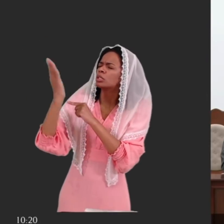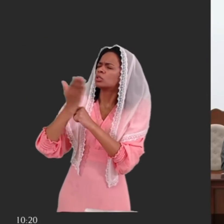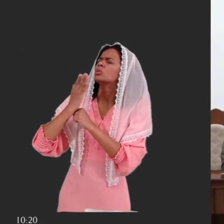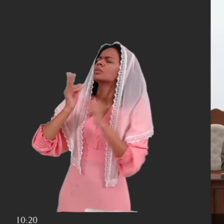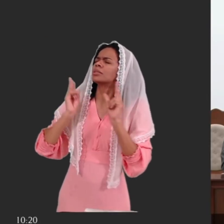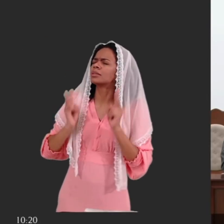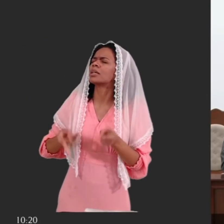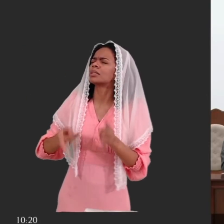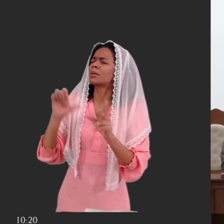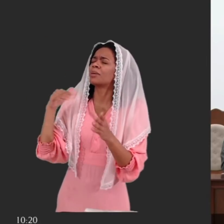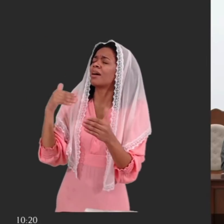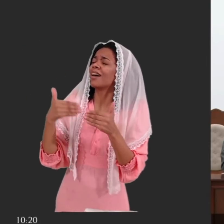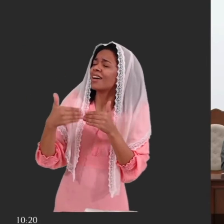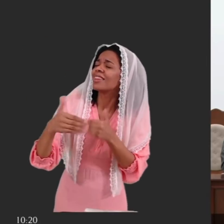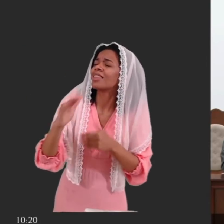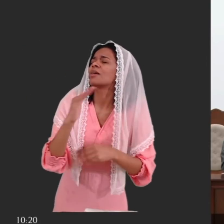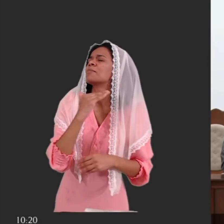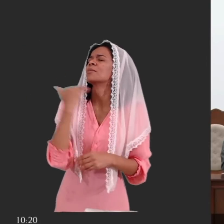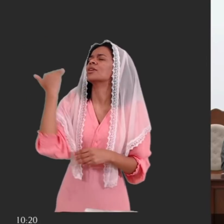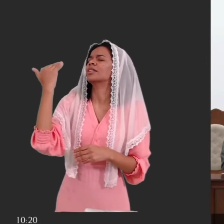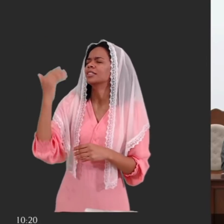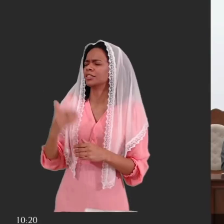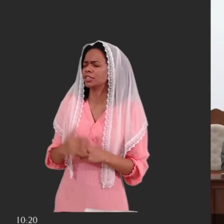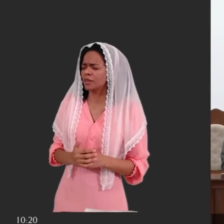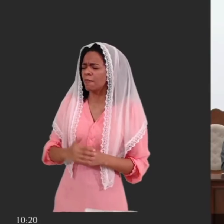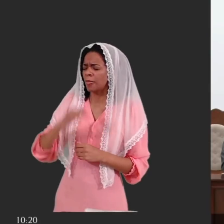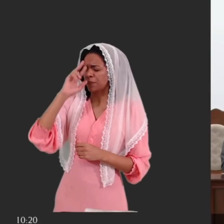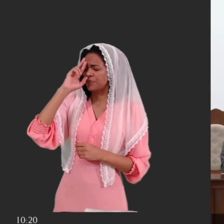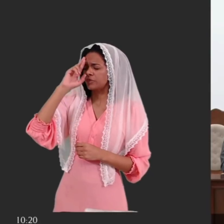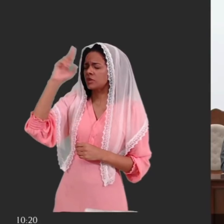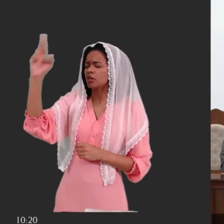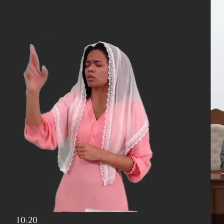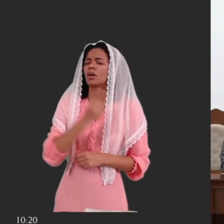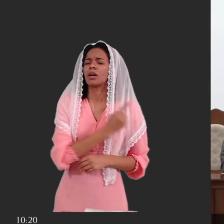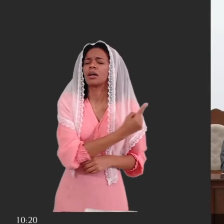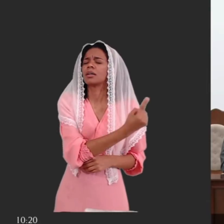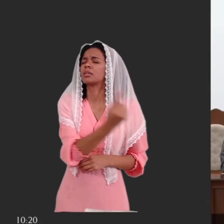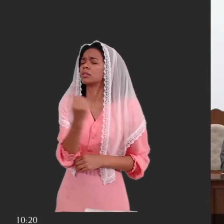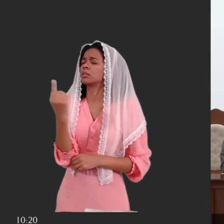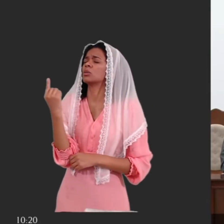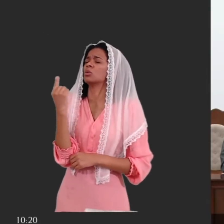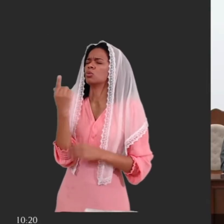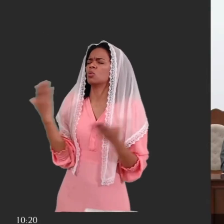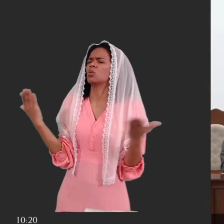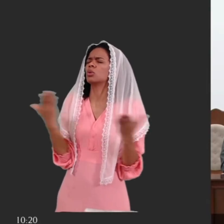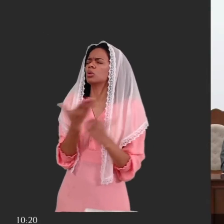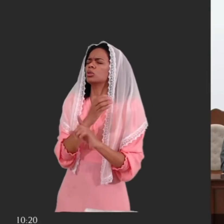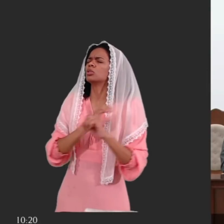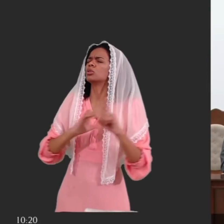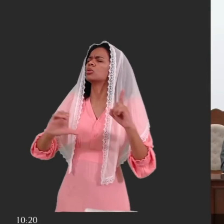da nossa vida. Assim te apresentamos, Senhor, todos nós aqui presentes nesse